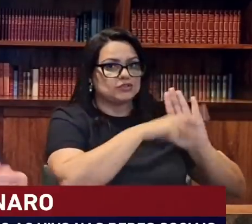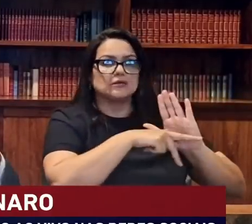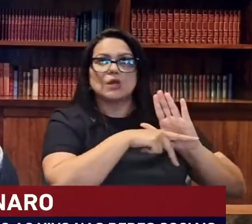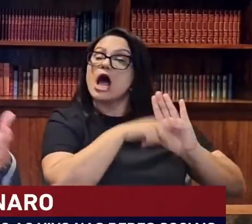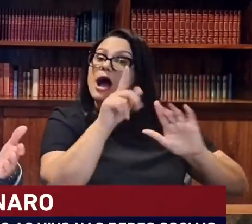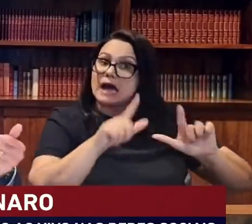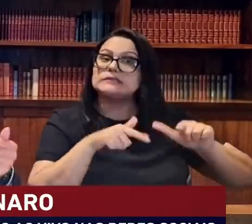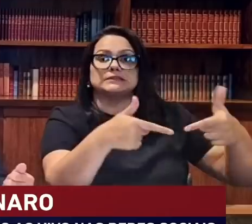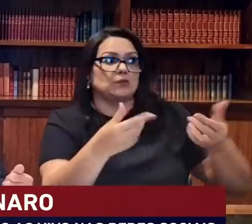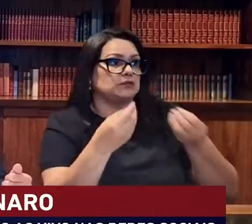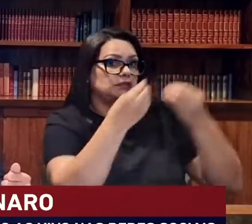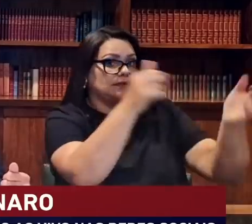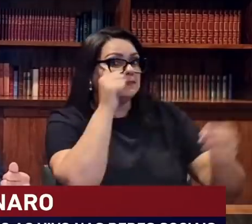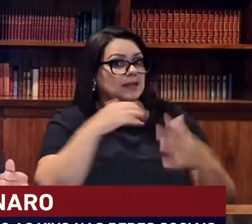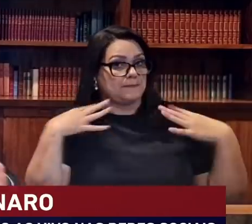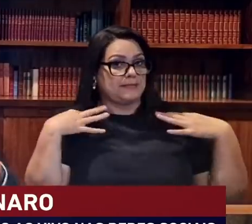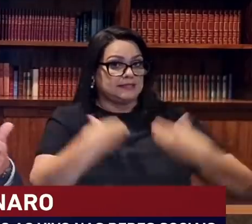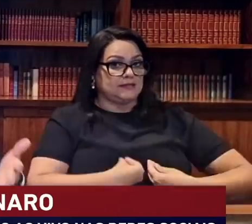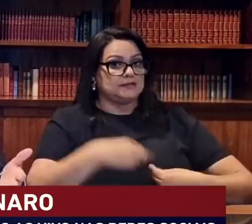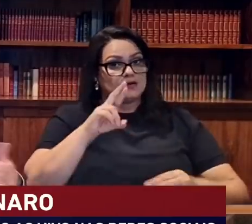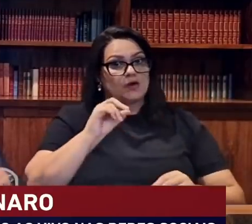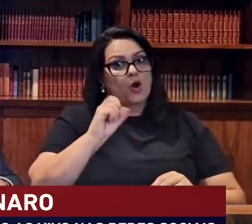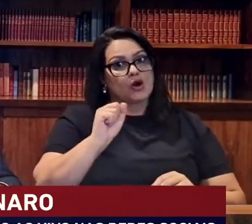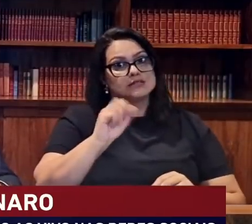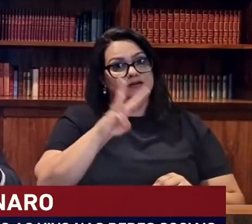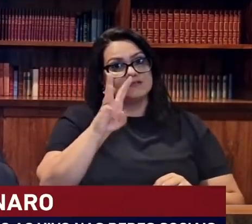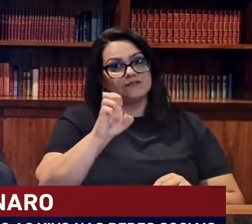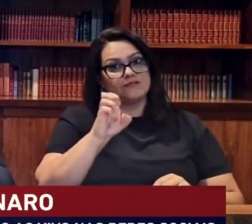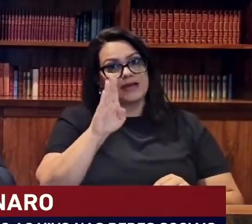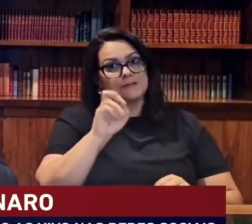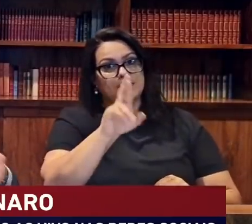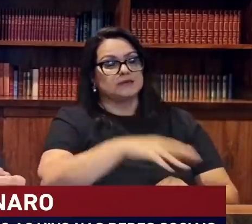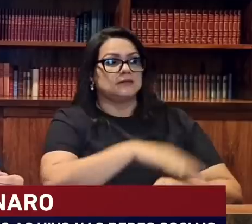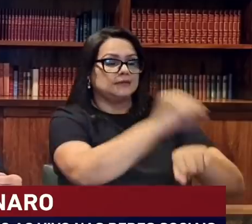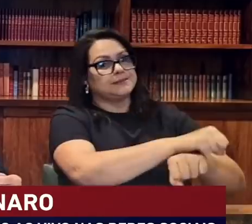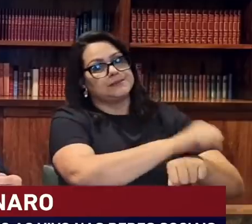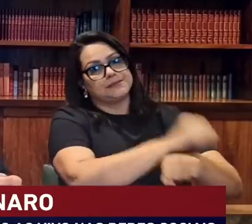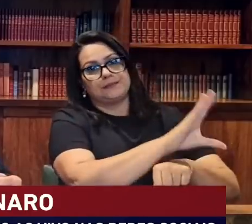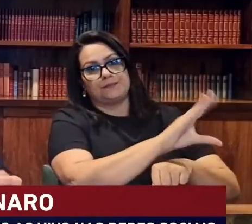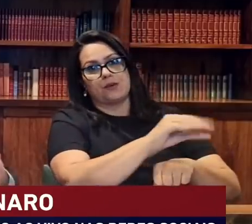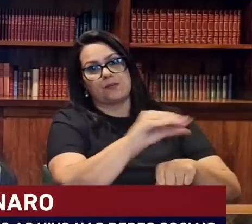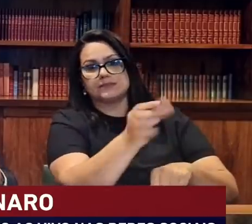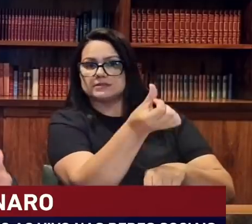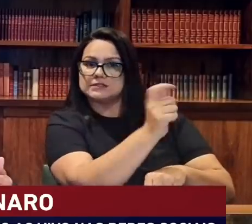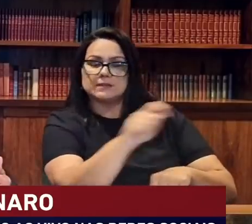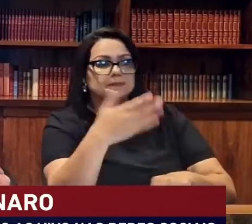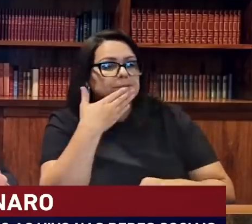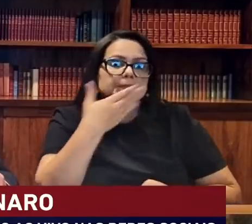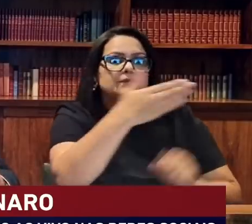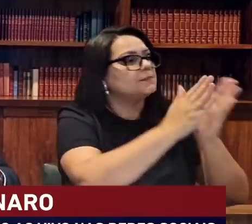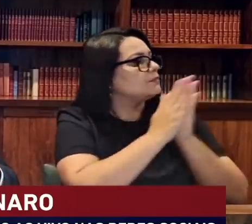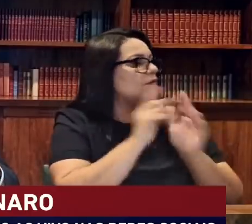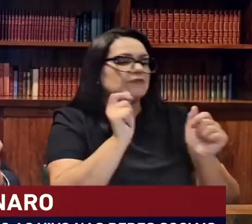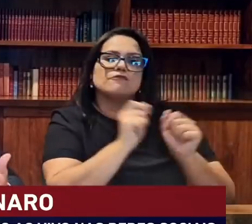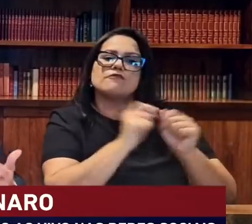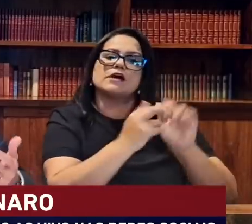Federal, está com a senhora Rosa Weber, ministra, já está indo para 6 meses, pedindo para ela a regulamentação